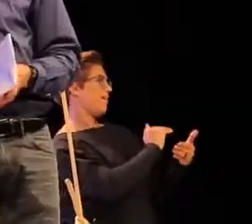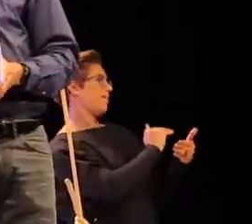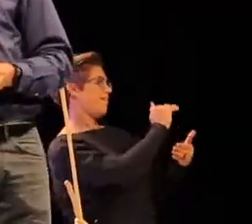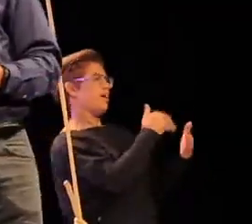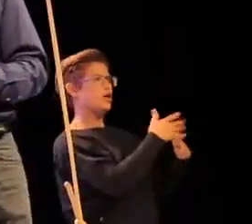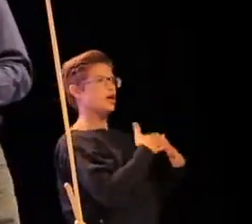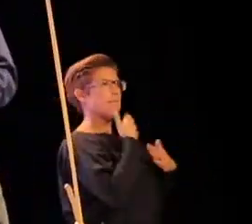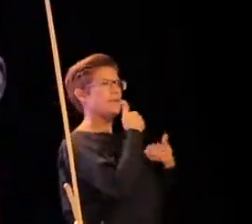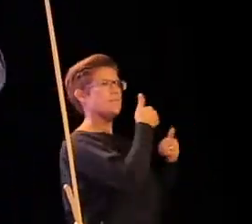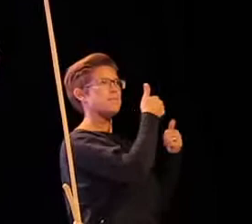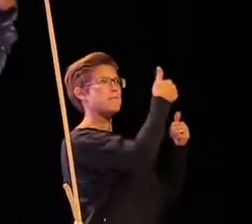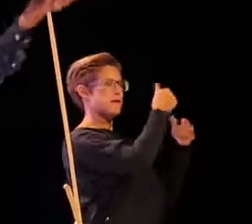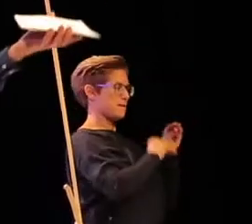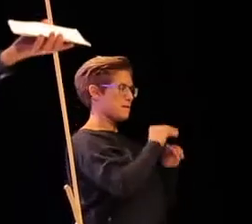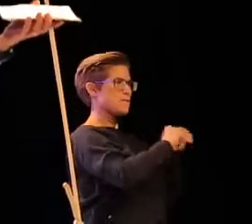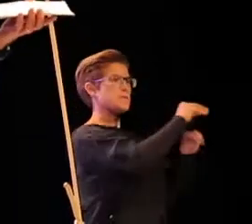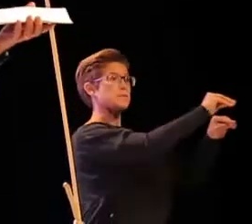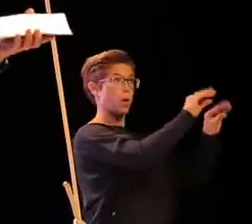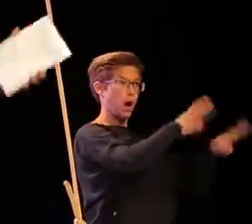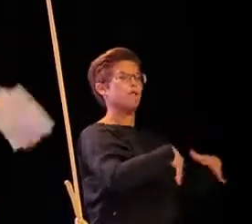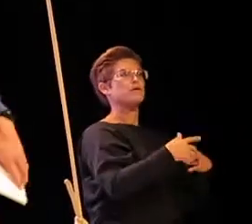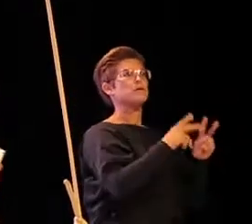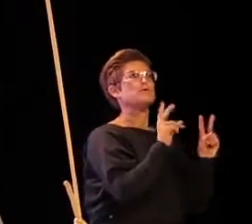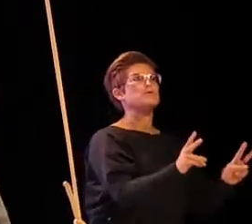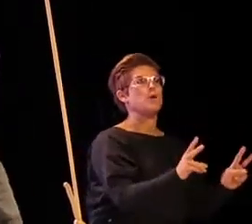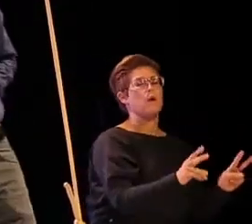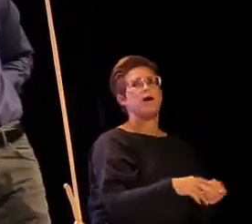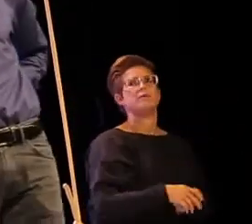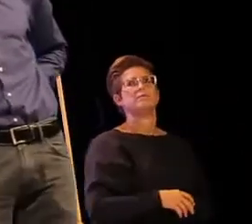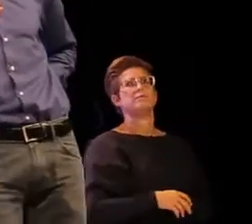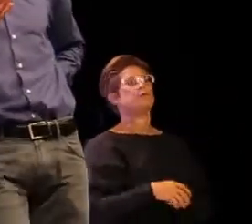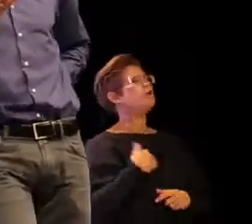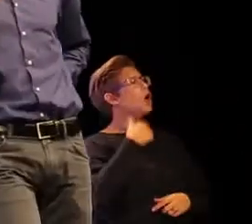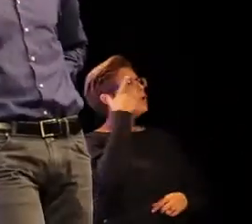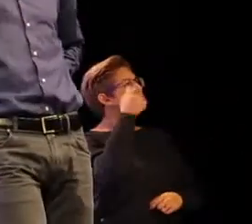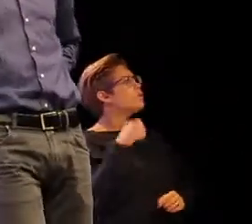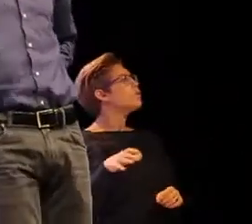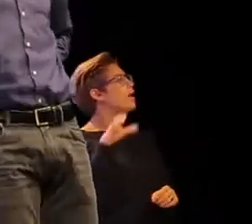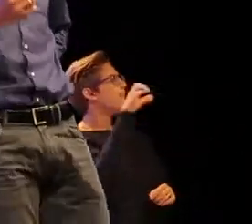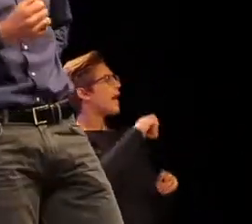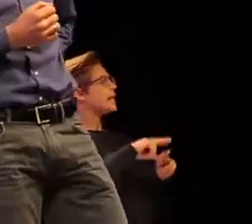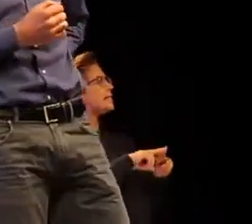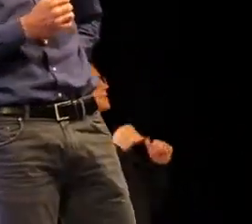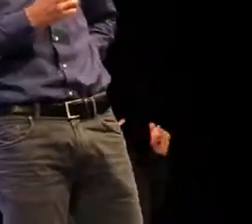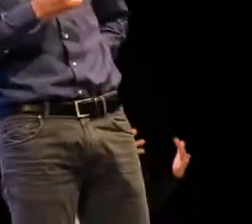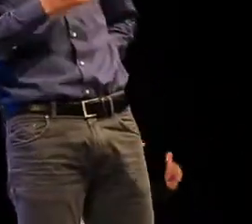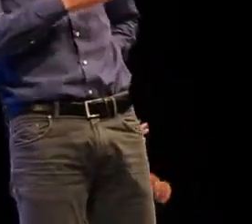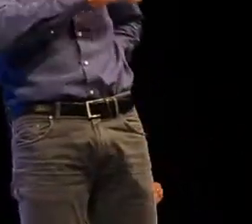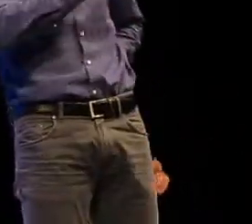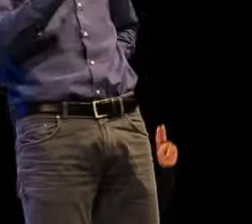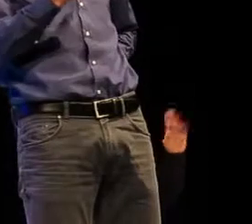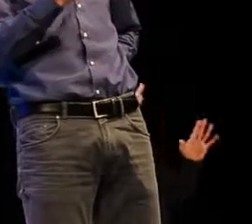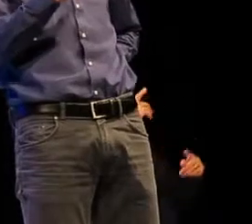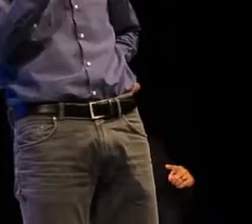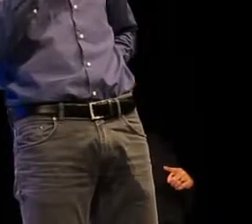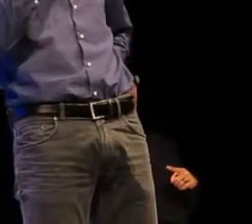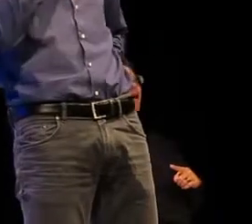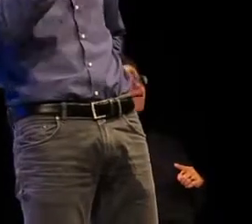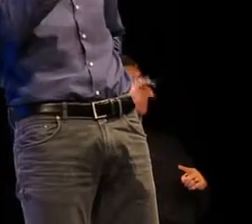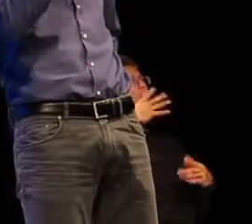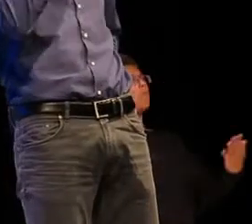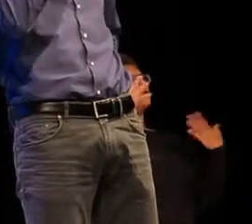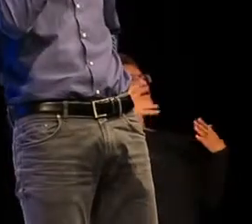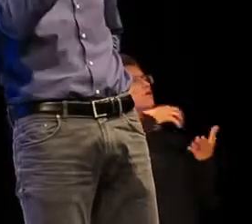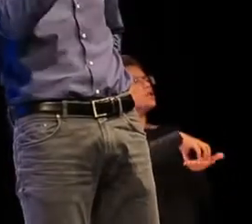utan jag tror att både vi känner, alla vi i det här rummet känner att det blåser en ny vind när det gäller klimatsamtalet i världen. Jag menar, kom ihåg att